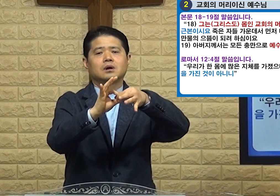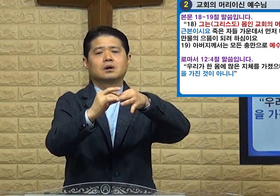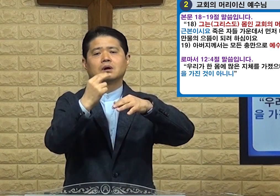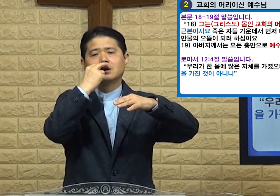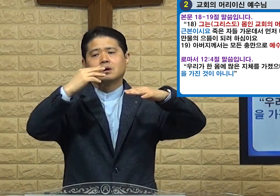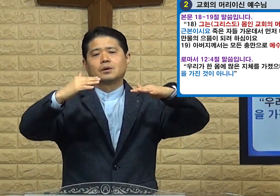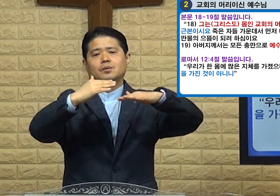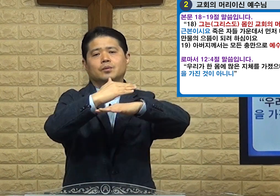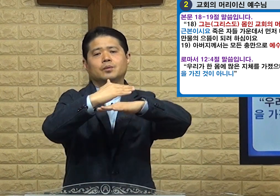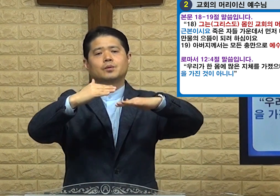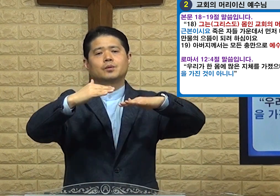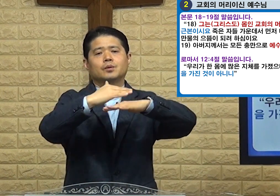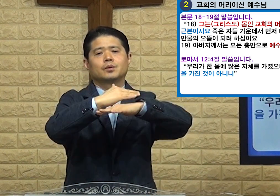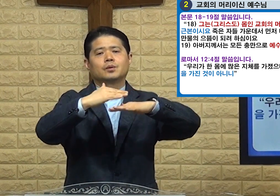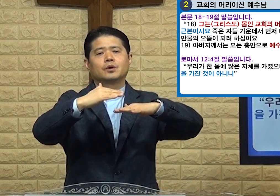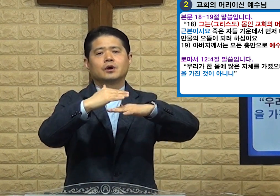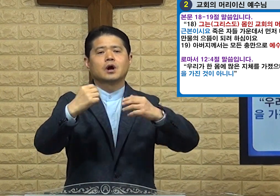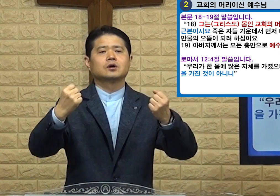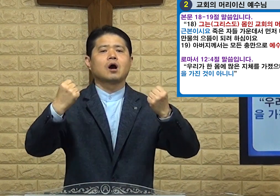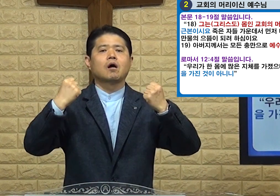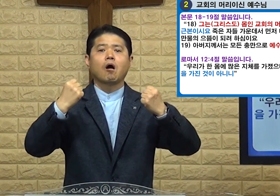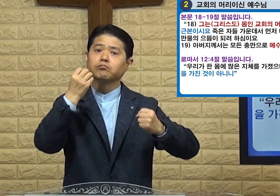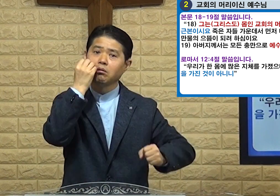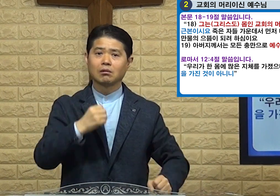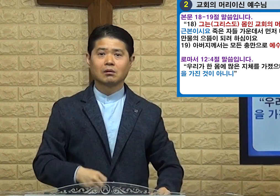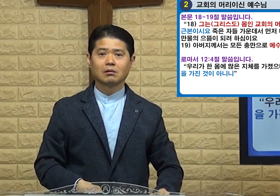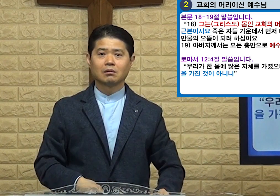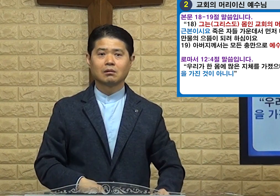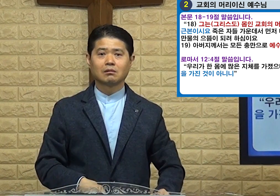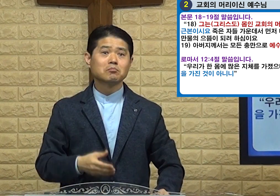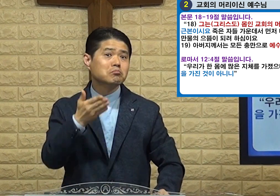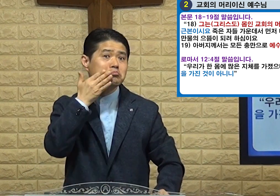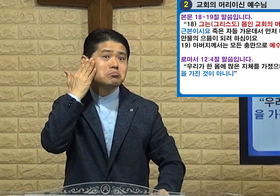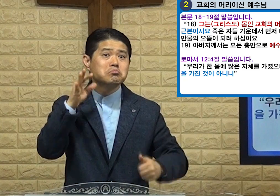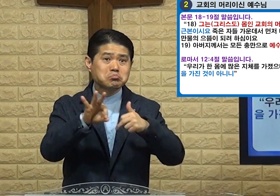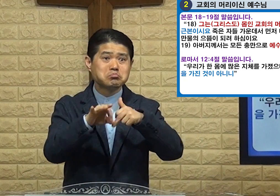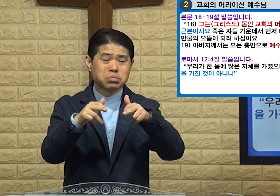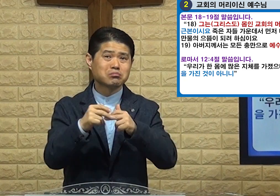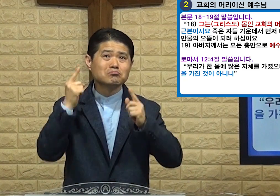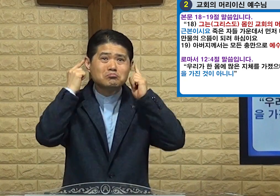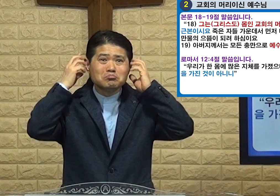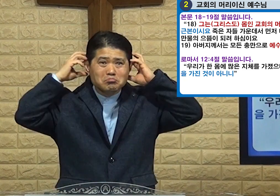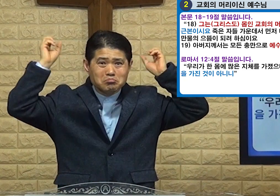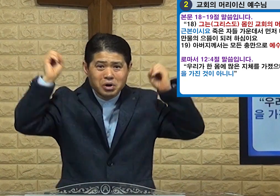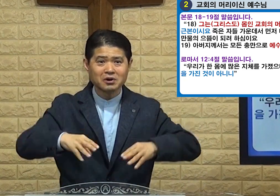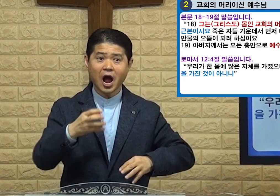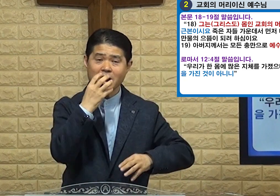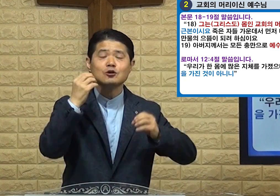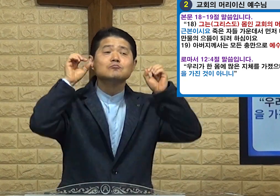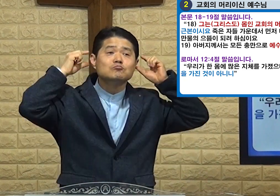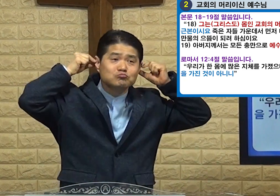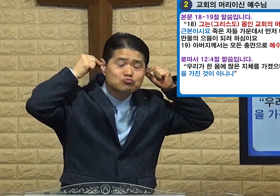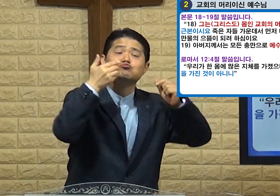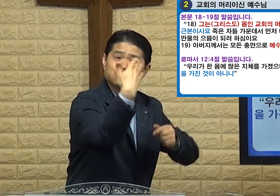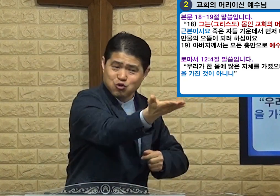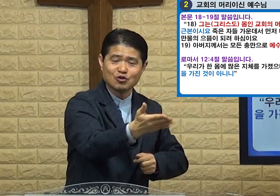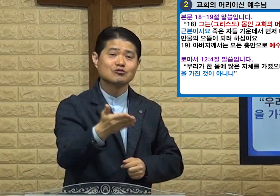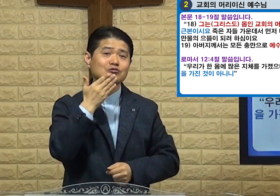뇌와 연결되어 있고 그것으로 교류하고 있기 때문에 더욱더 우리가 건강한 것입니다. 우리가 귀가